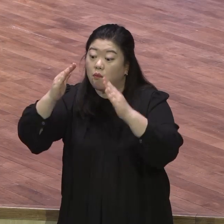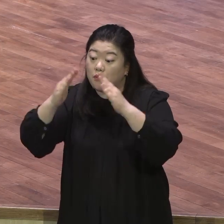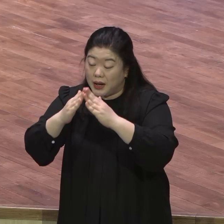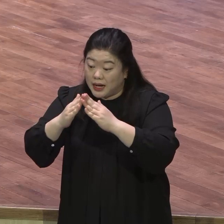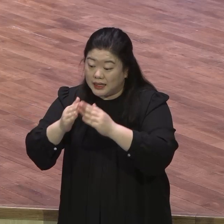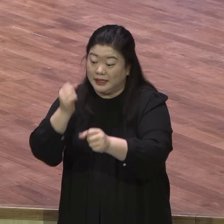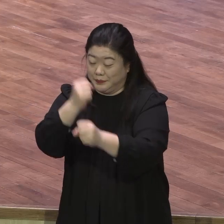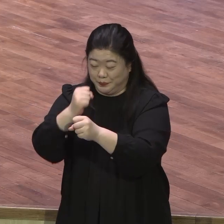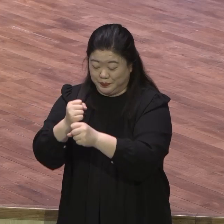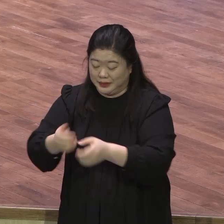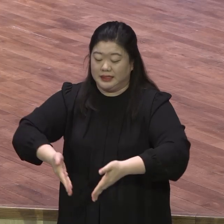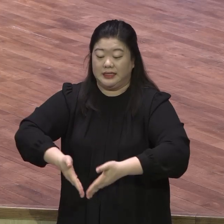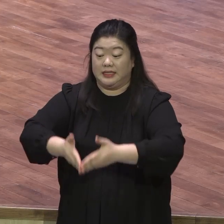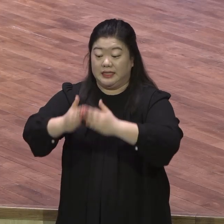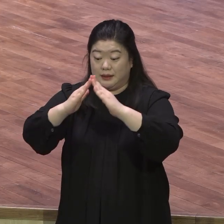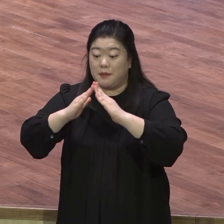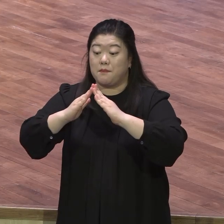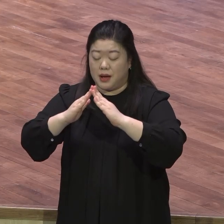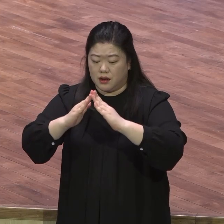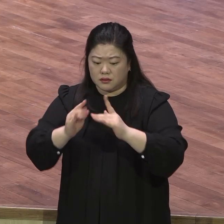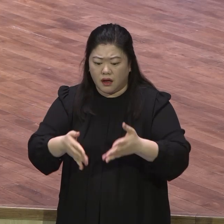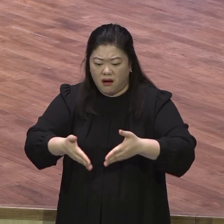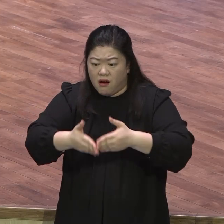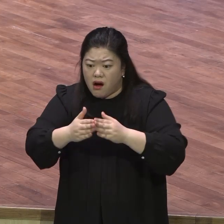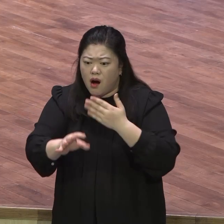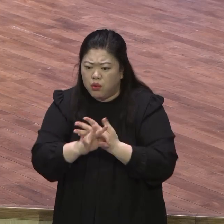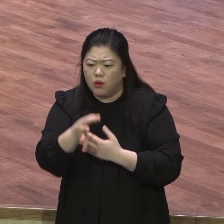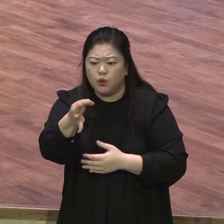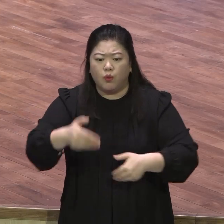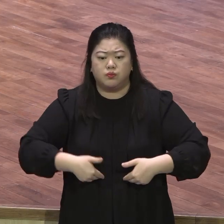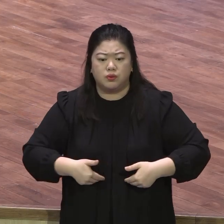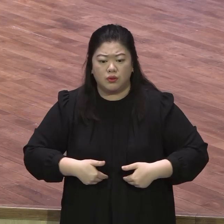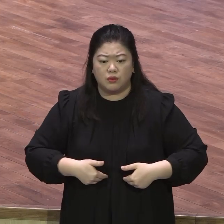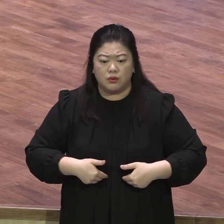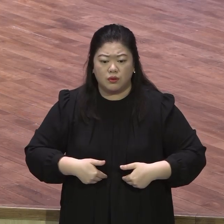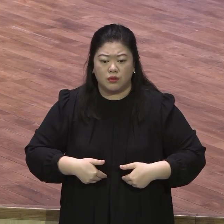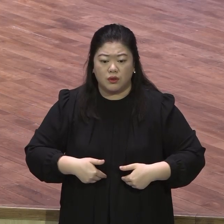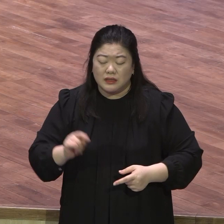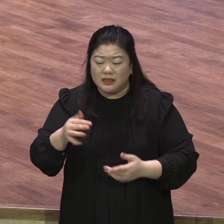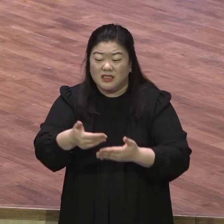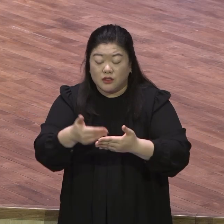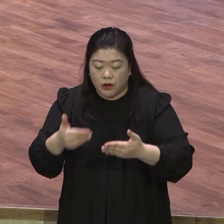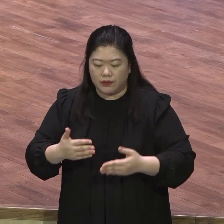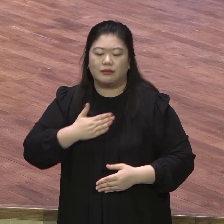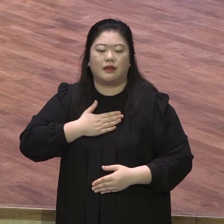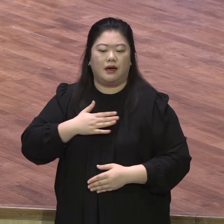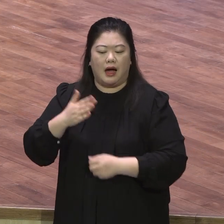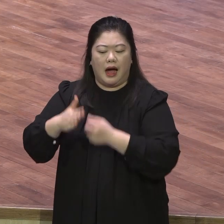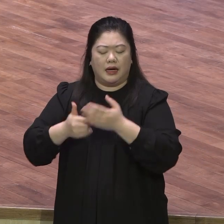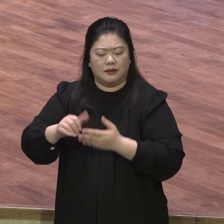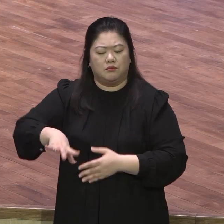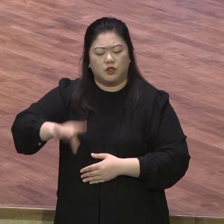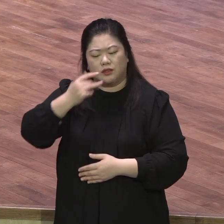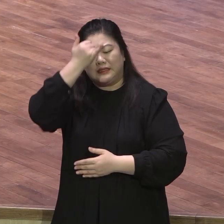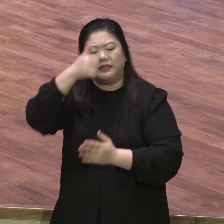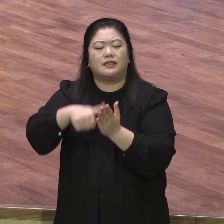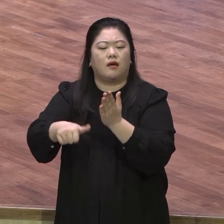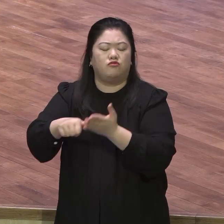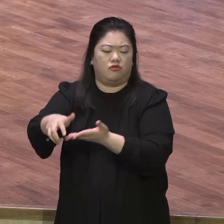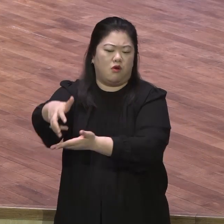예물을 먼저 가져오라 가져오라 그러면서 한 가지 조건을 달았어요.